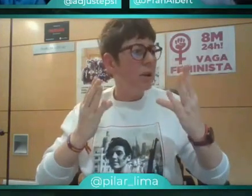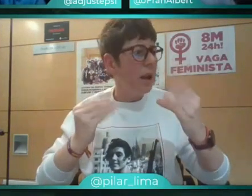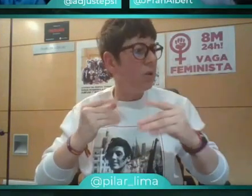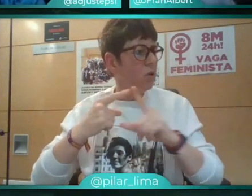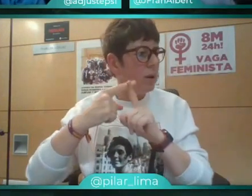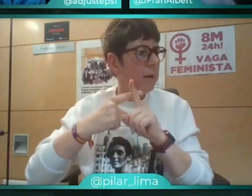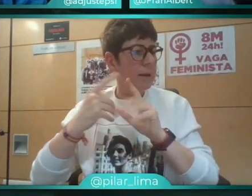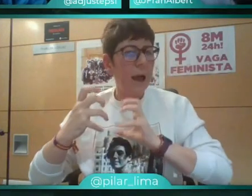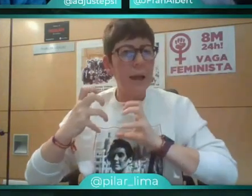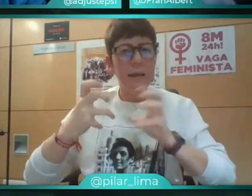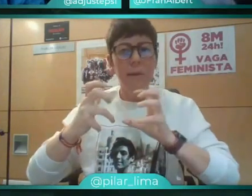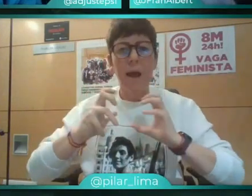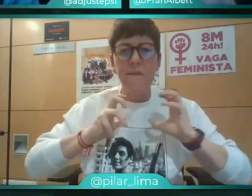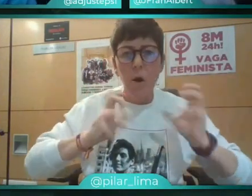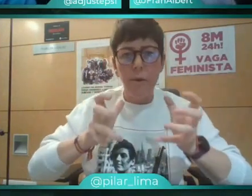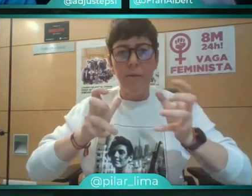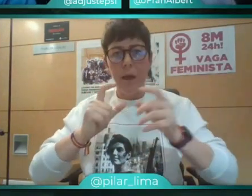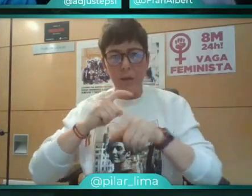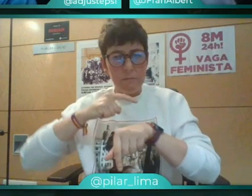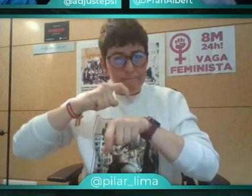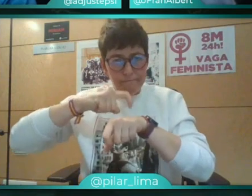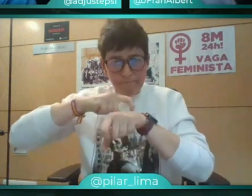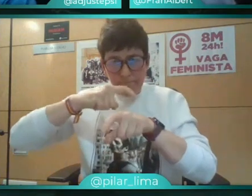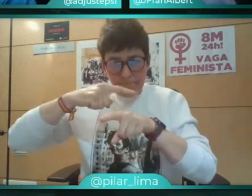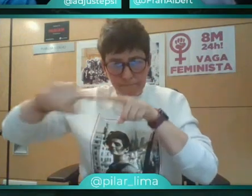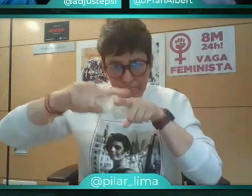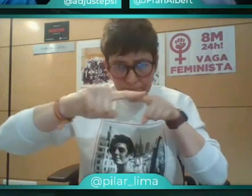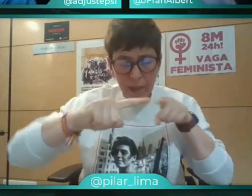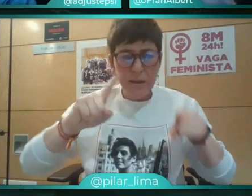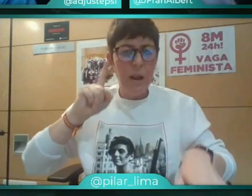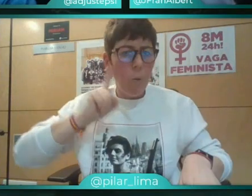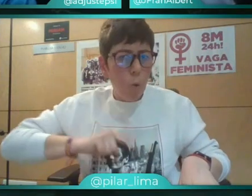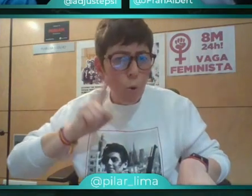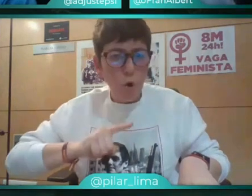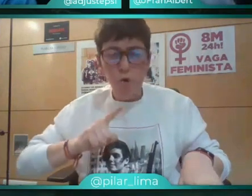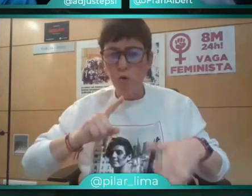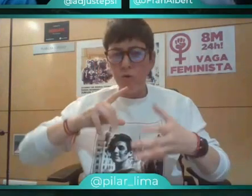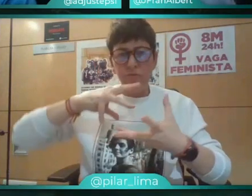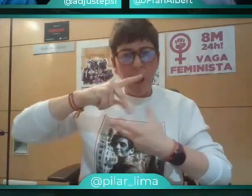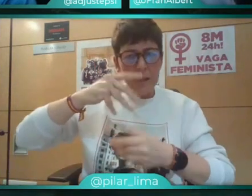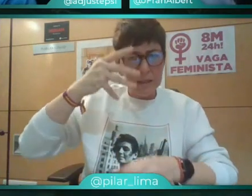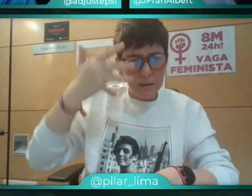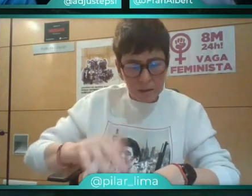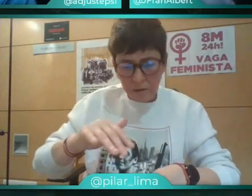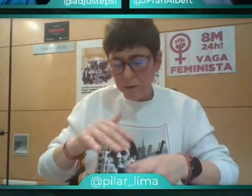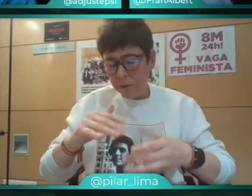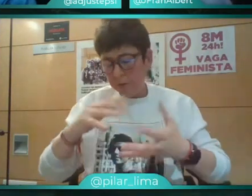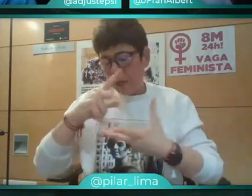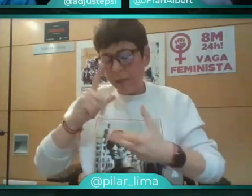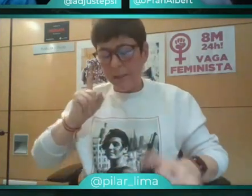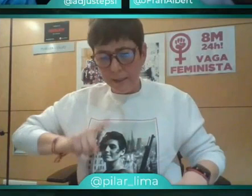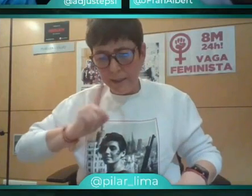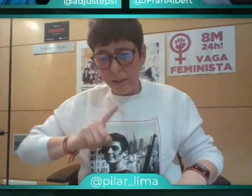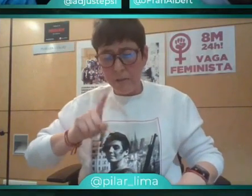de la Democracia tanta nivel de agresividad violencia bulos